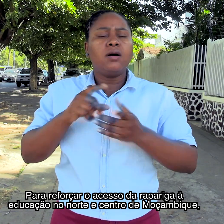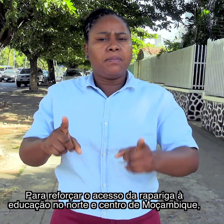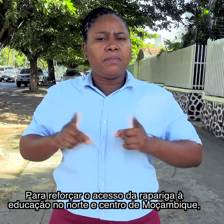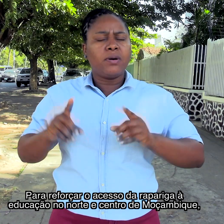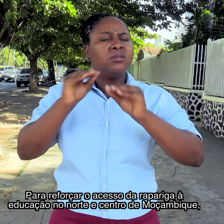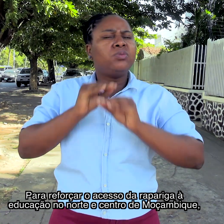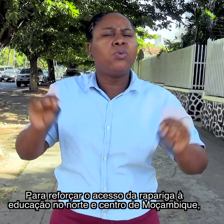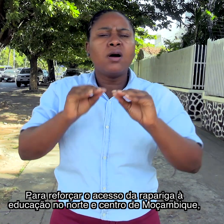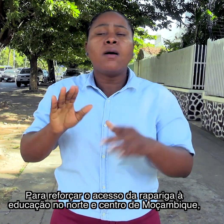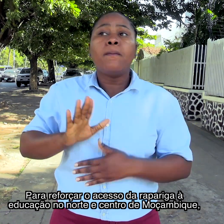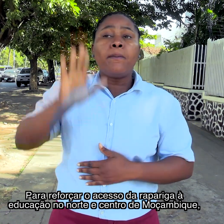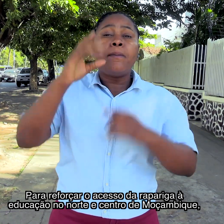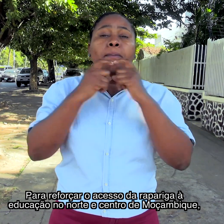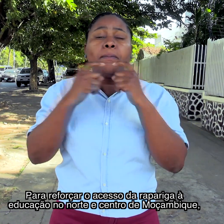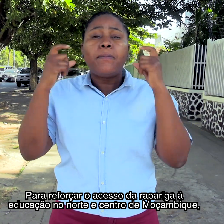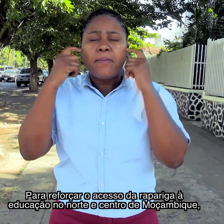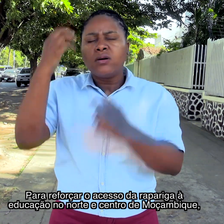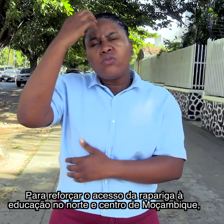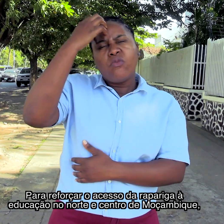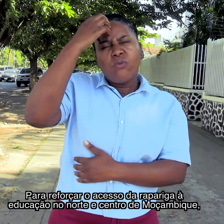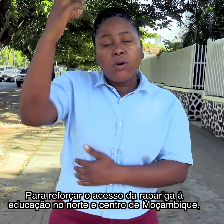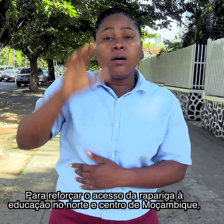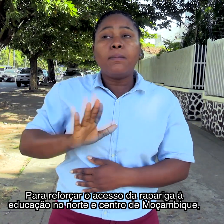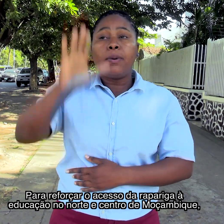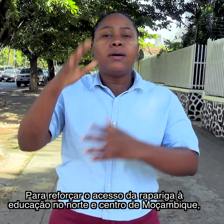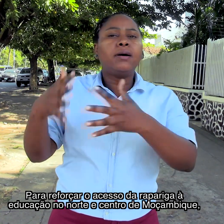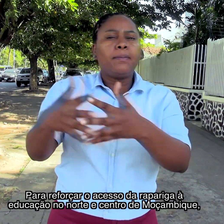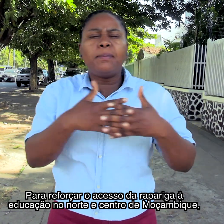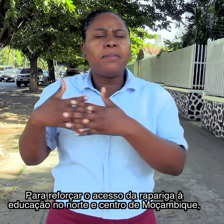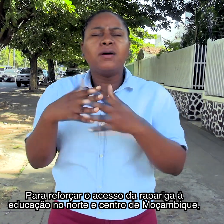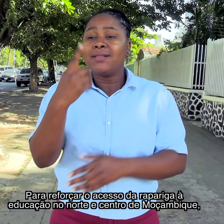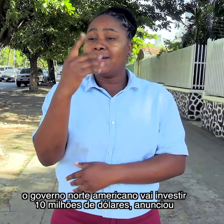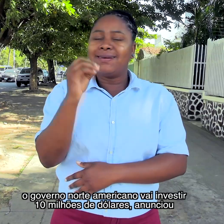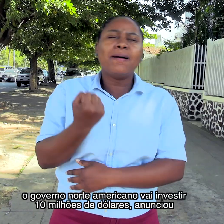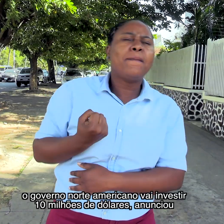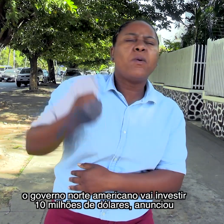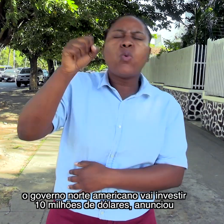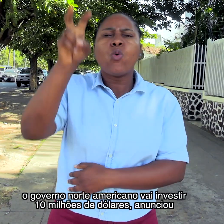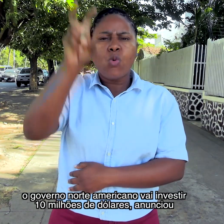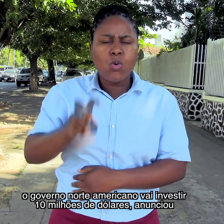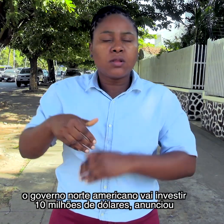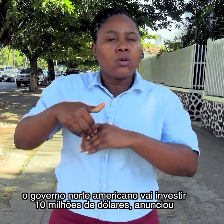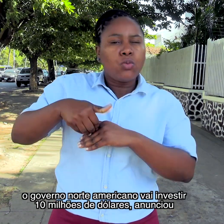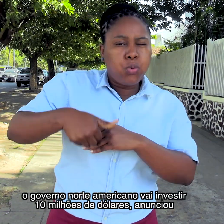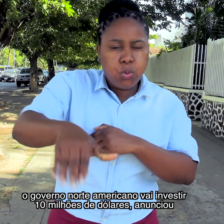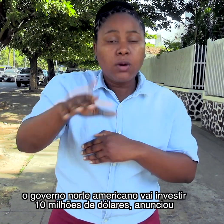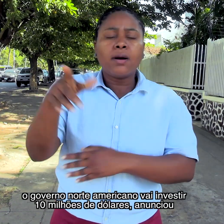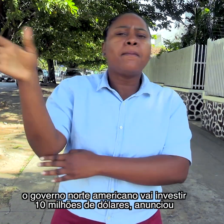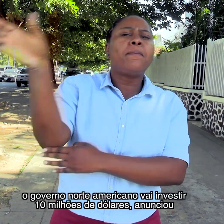Para reforçar o acesso da rapariga à educação no Norte e Centro de Moçambique, o governo norte-americano vai investir 10 milhões de